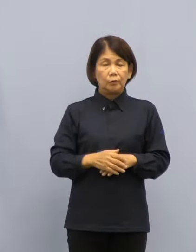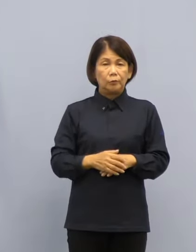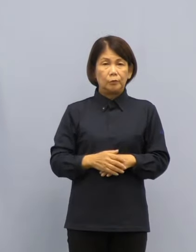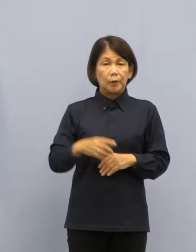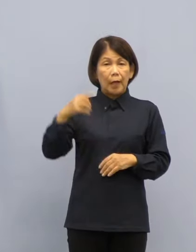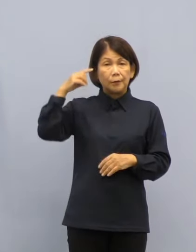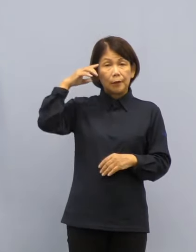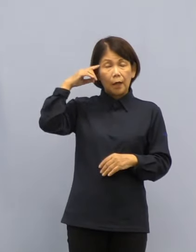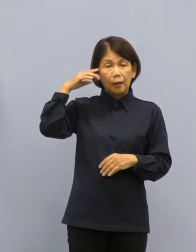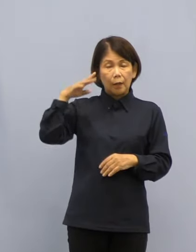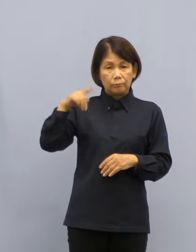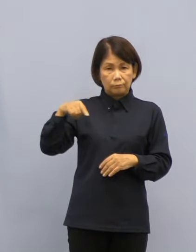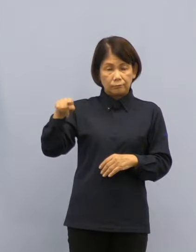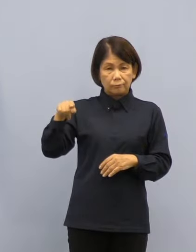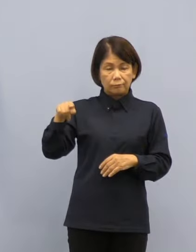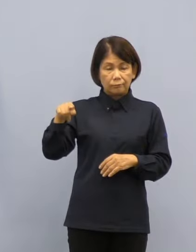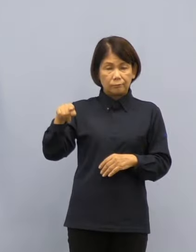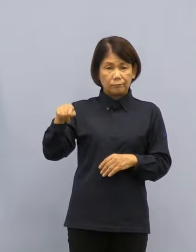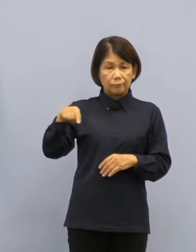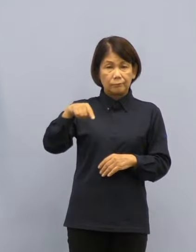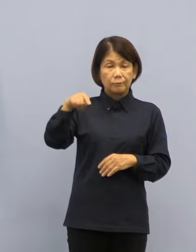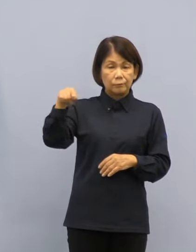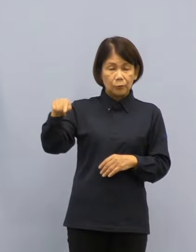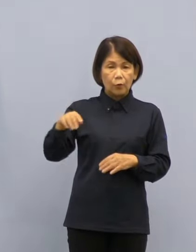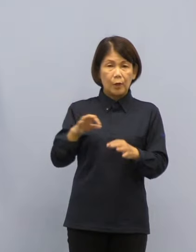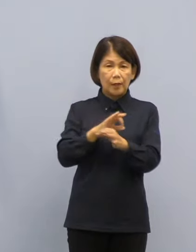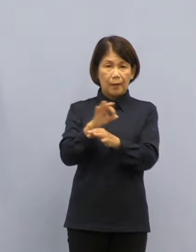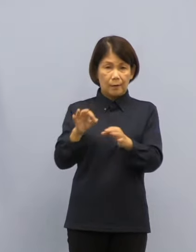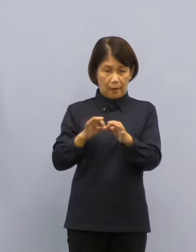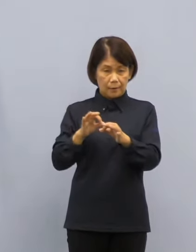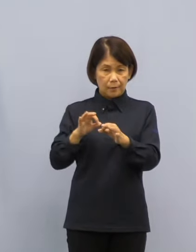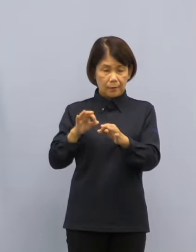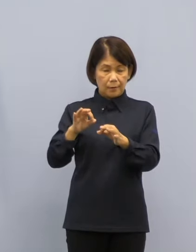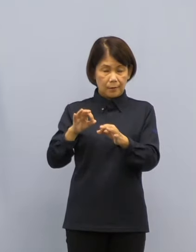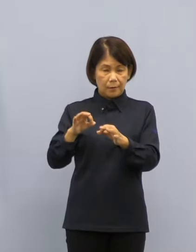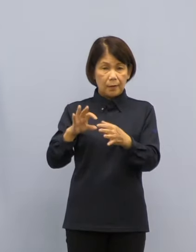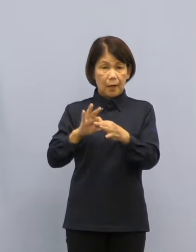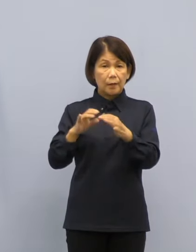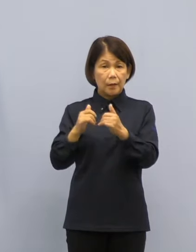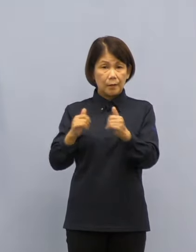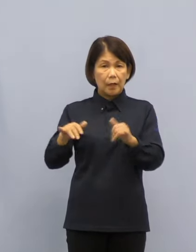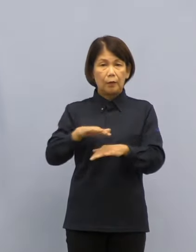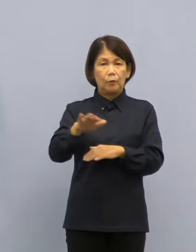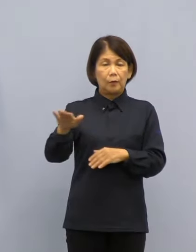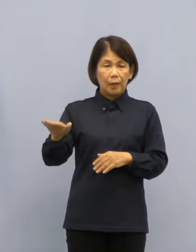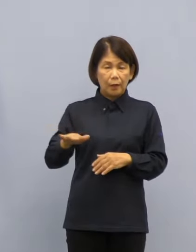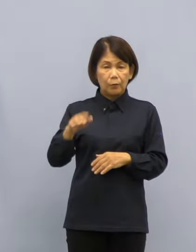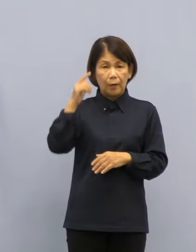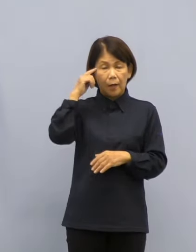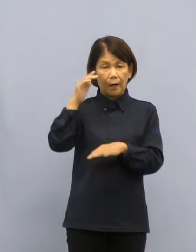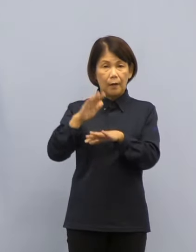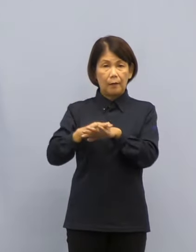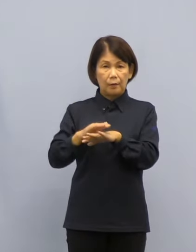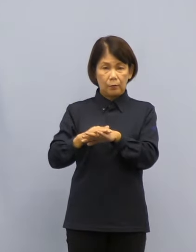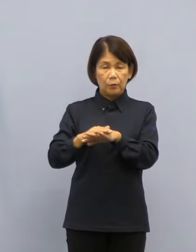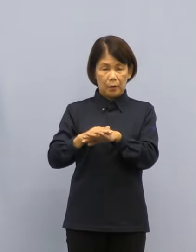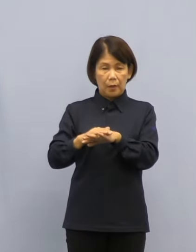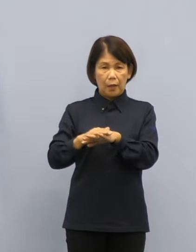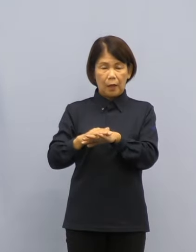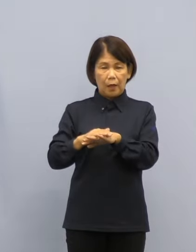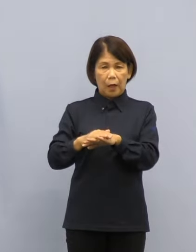の、中のですね、経済界の方とかの、考え方の中で物流というのを一